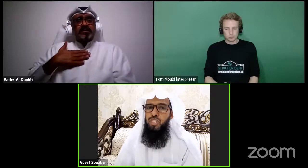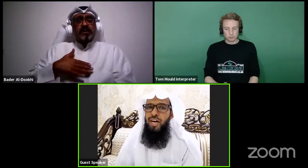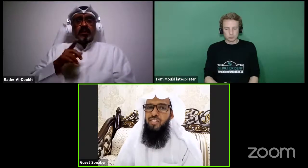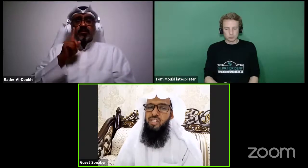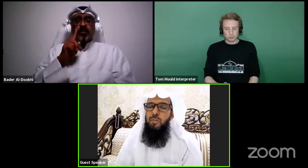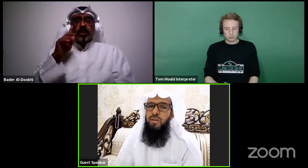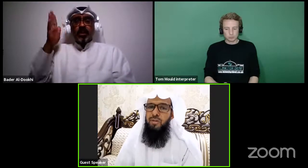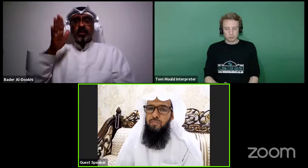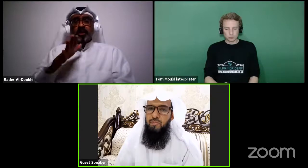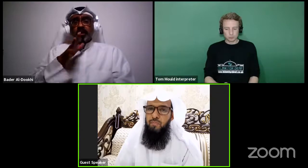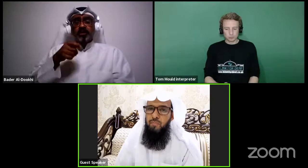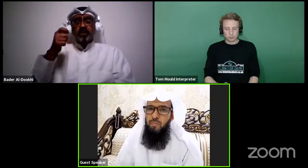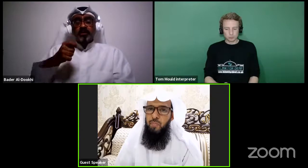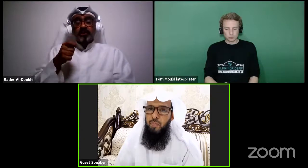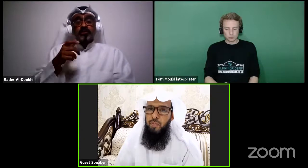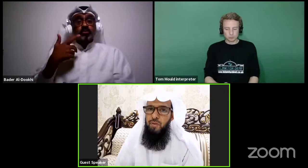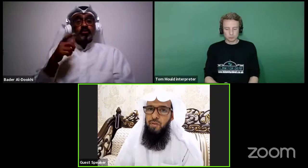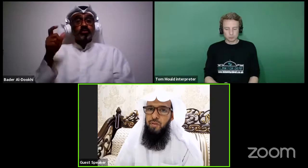صوم شهر الصبر،